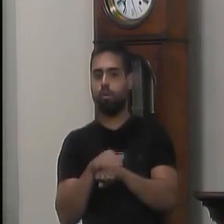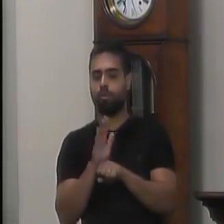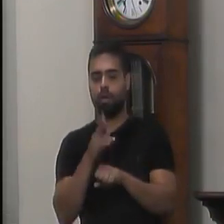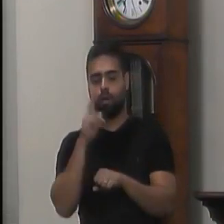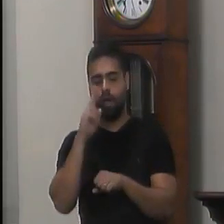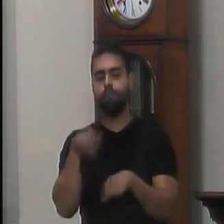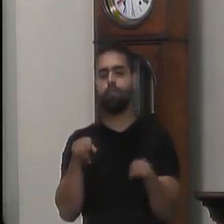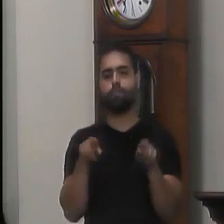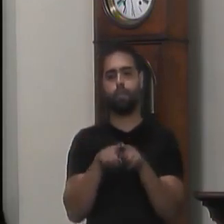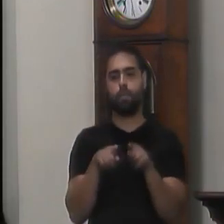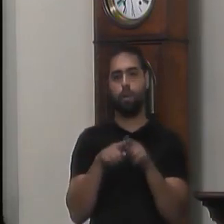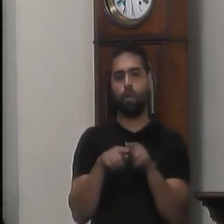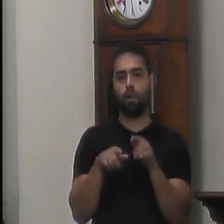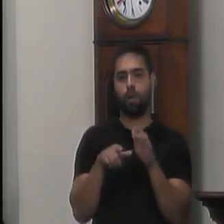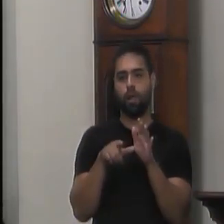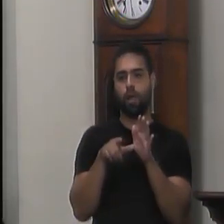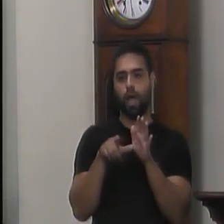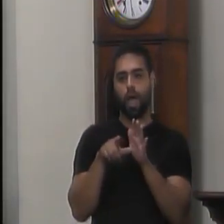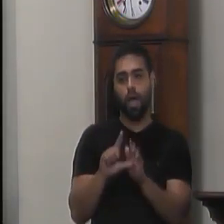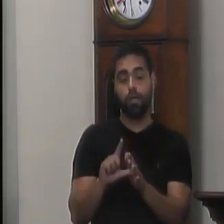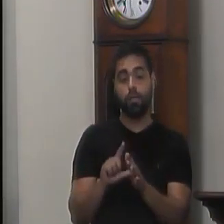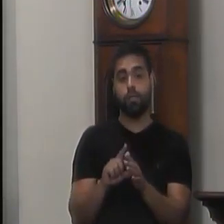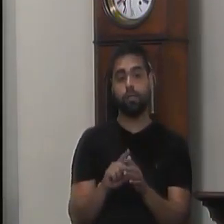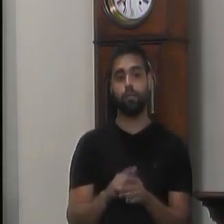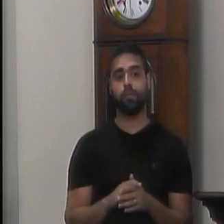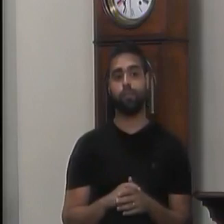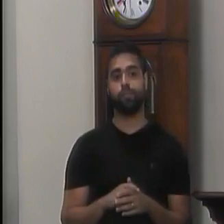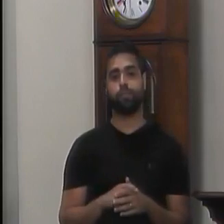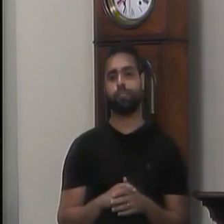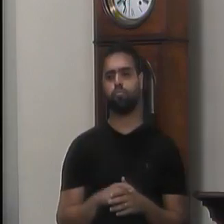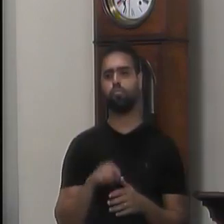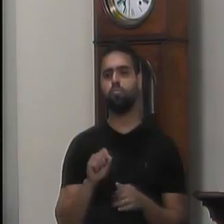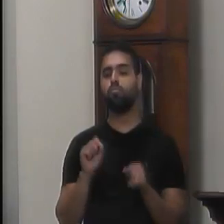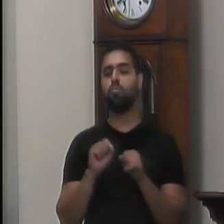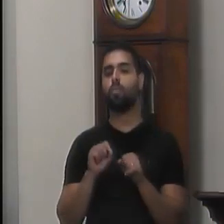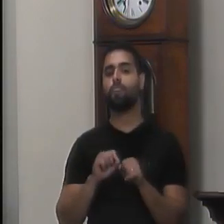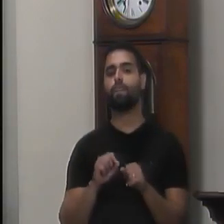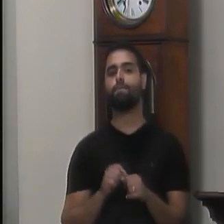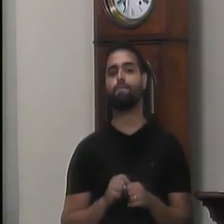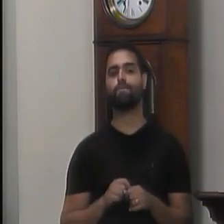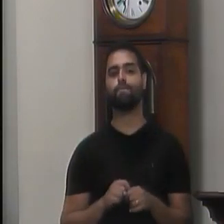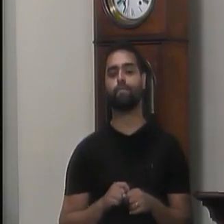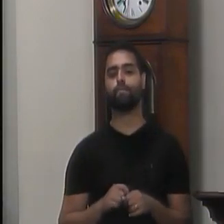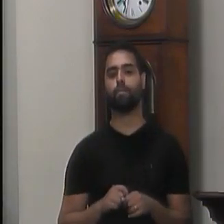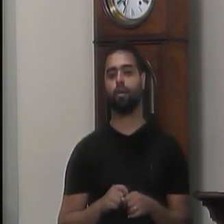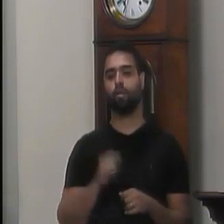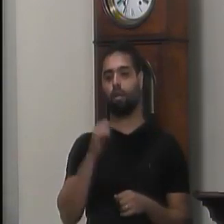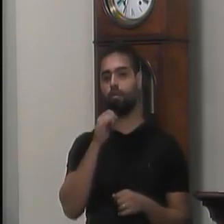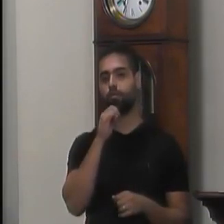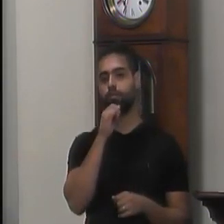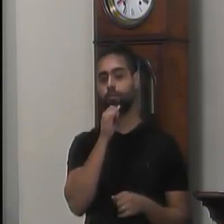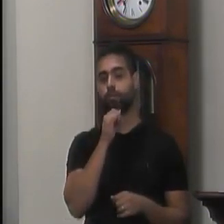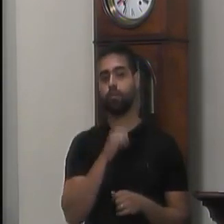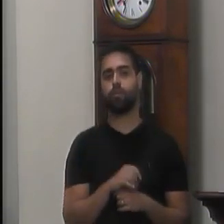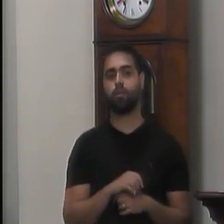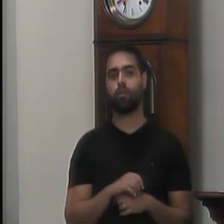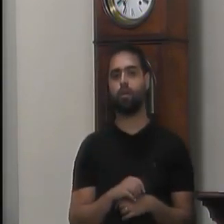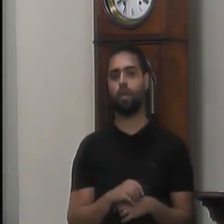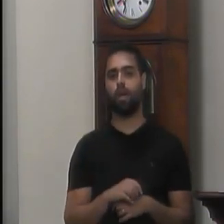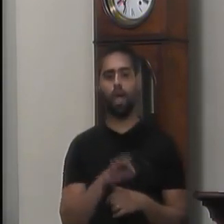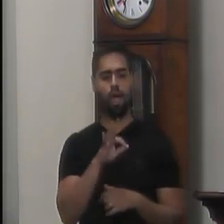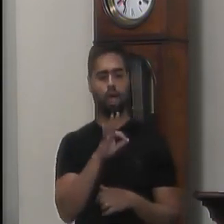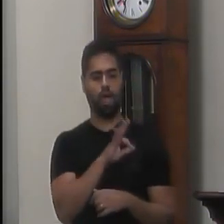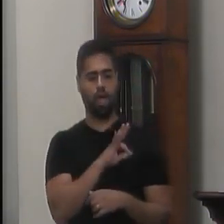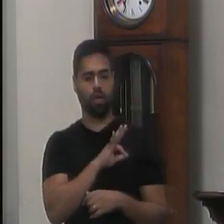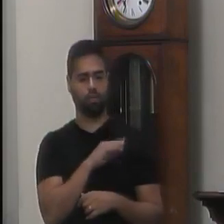vi também, antes daqueles acontecimentos lá, sabe o que eles fazem? Eles pegam, deixam, quando a polícia ambiental foi